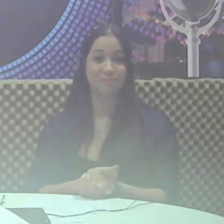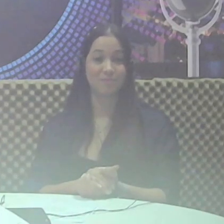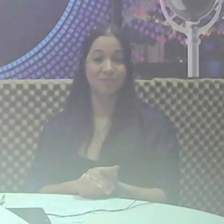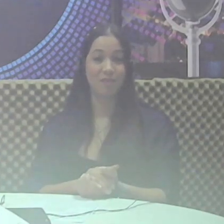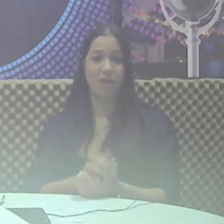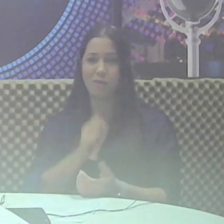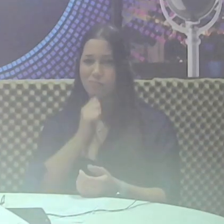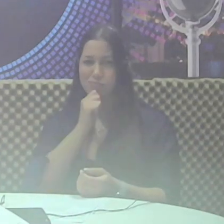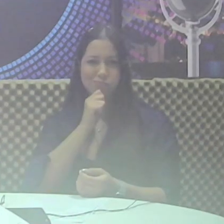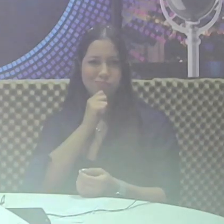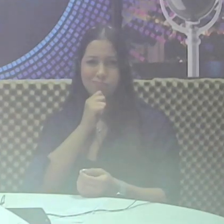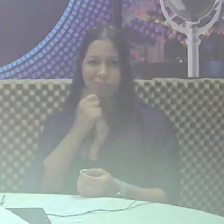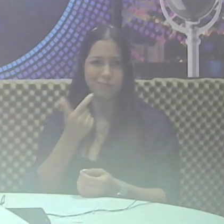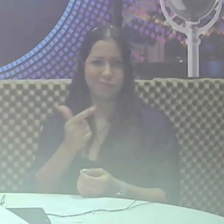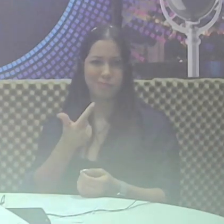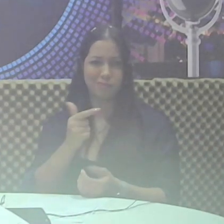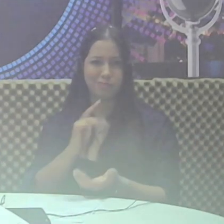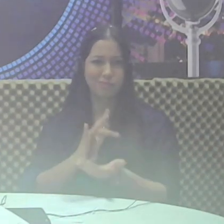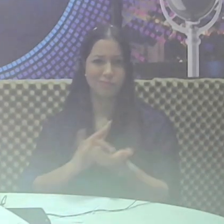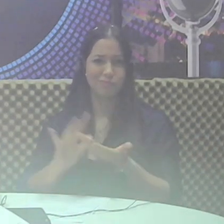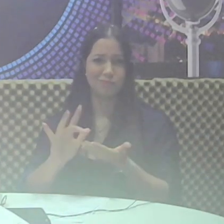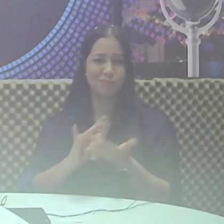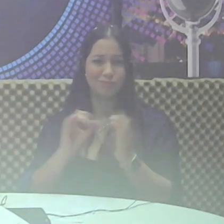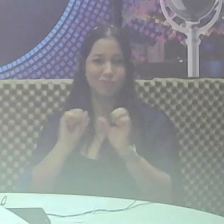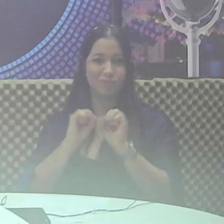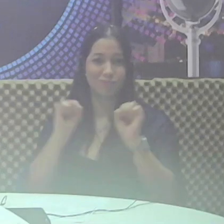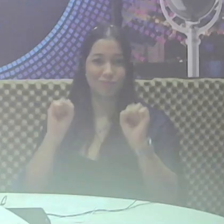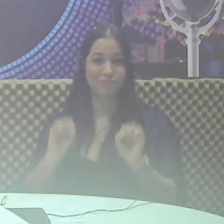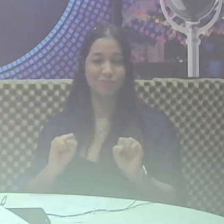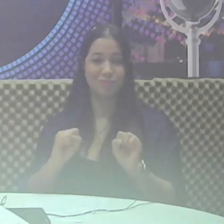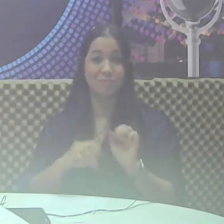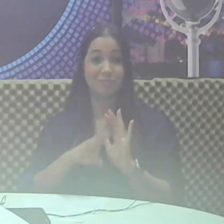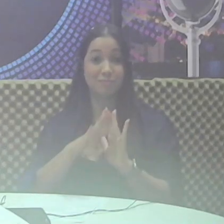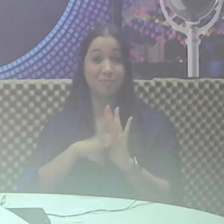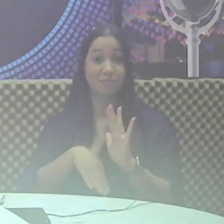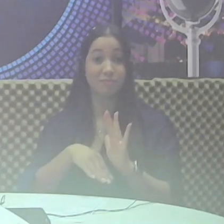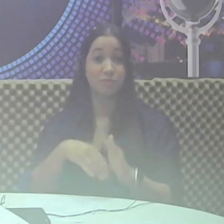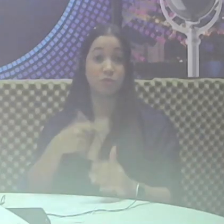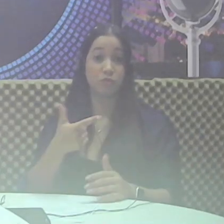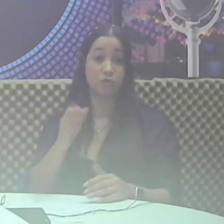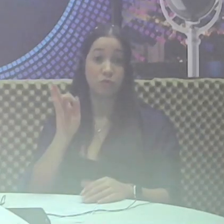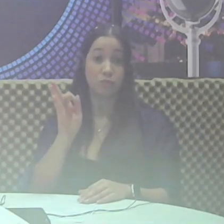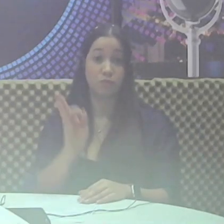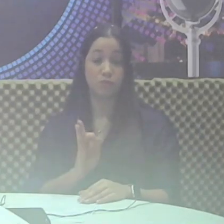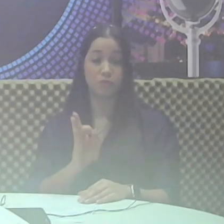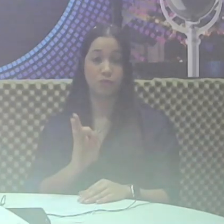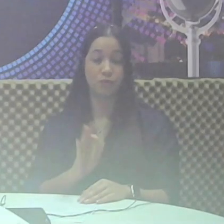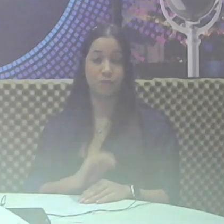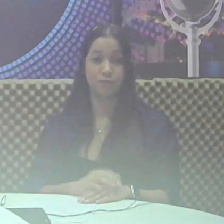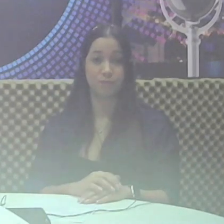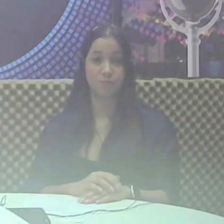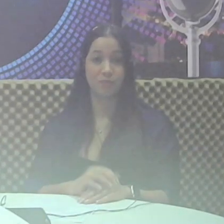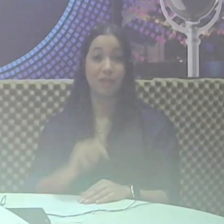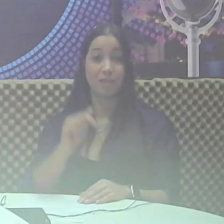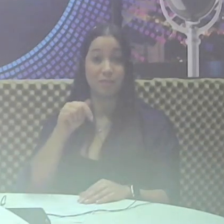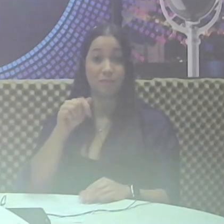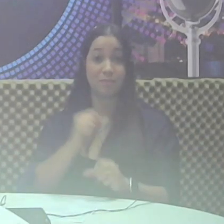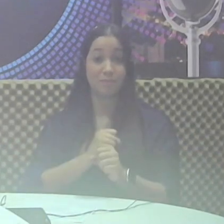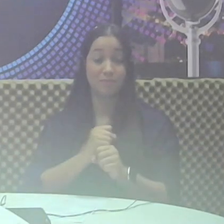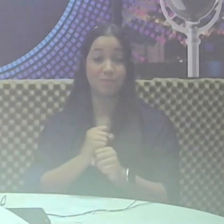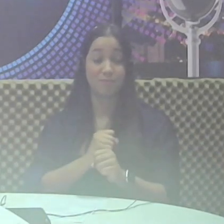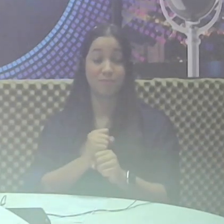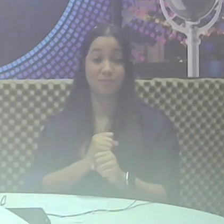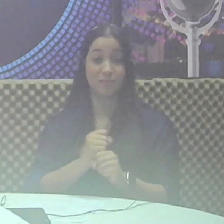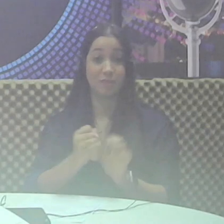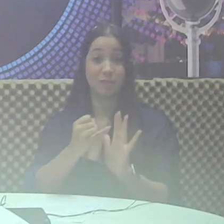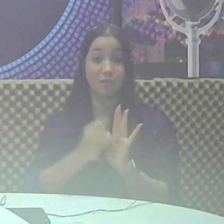não aderiram à versão virtual do sistema, o desconto é de 2%. Neste ano, o imposto também pode